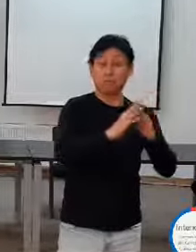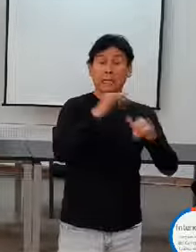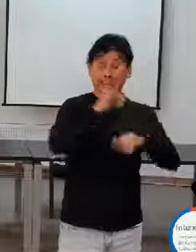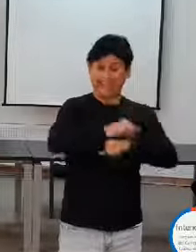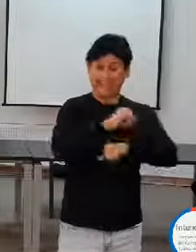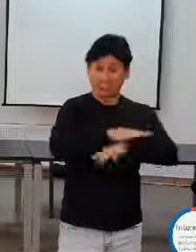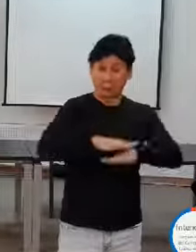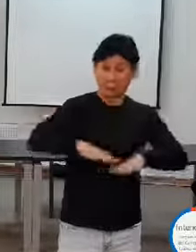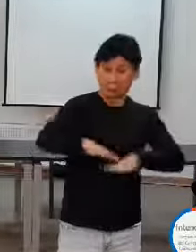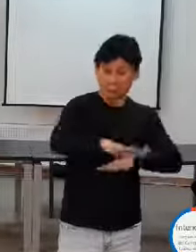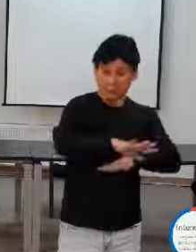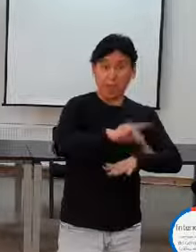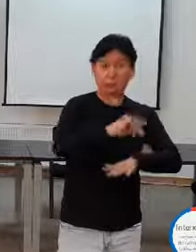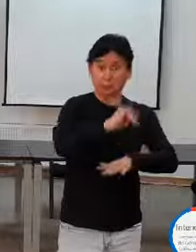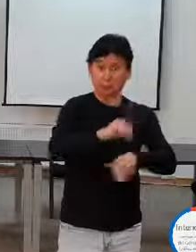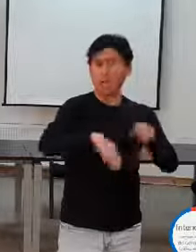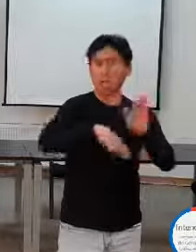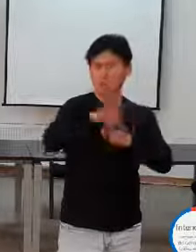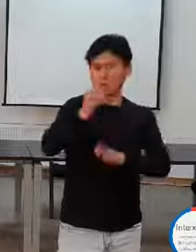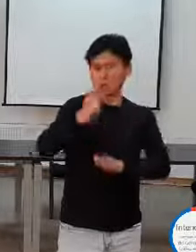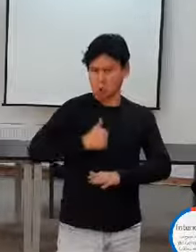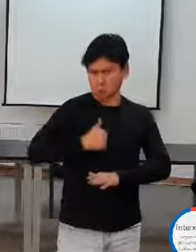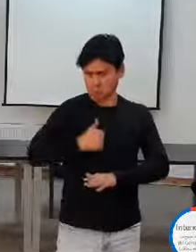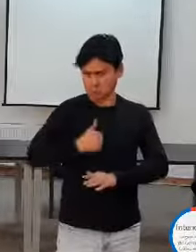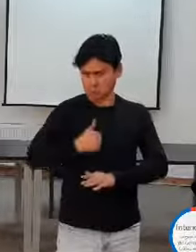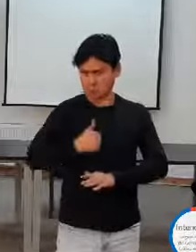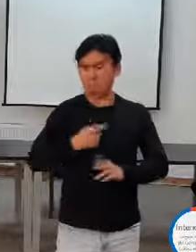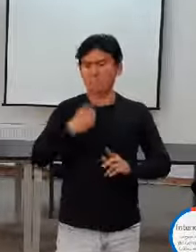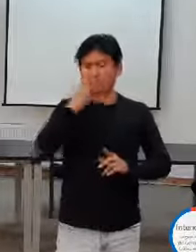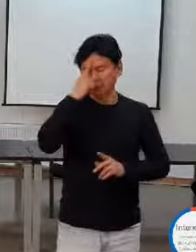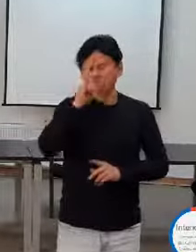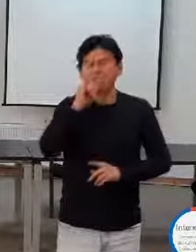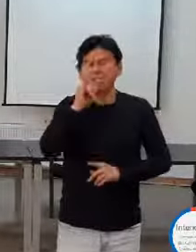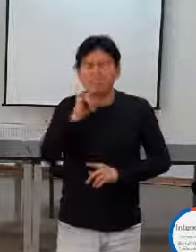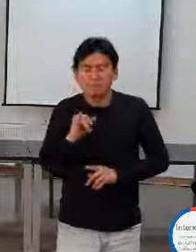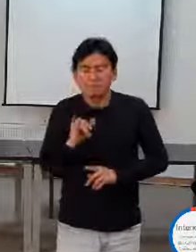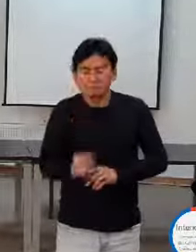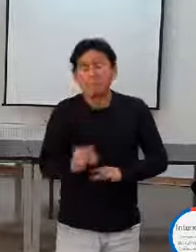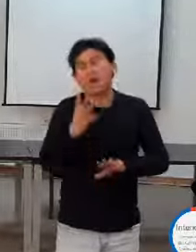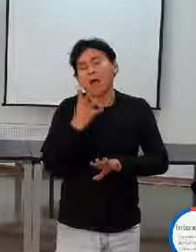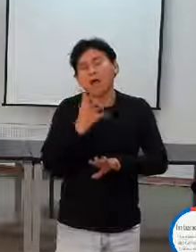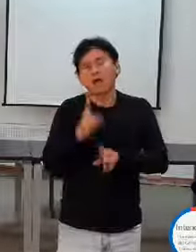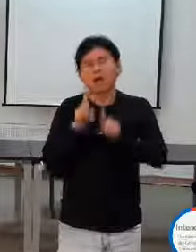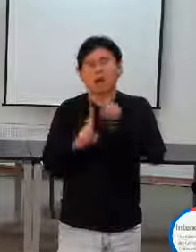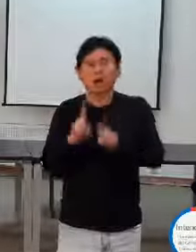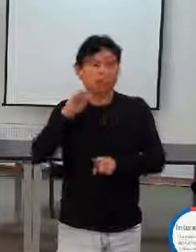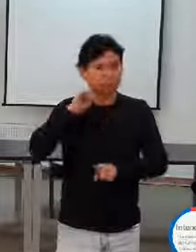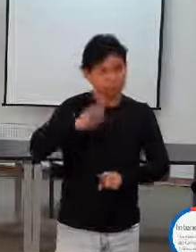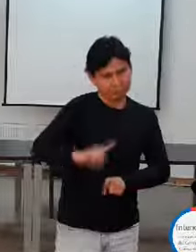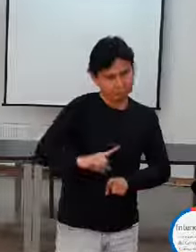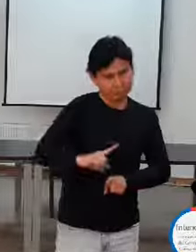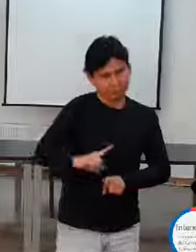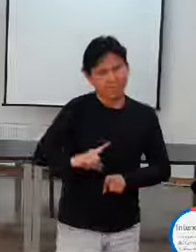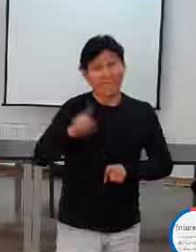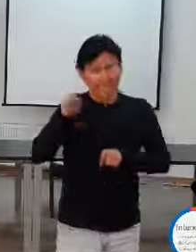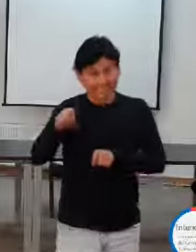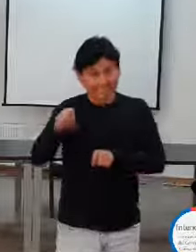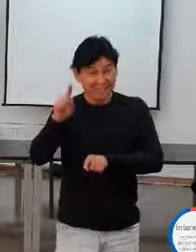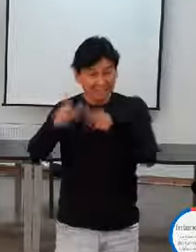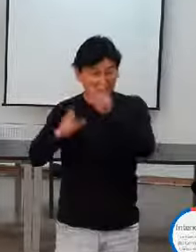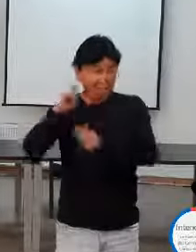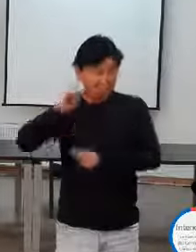u otra forma se ha dado cumplimiento a eso no obstante ello siempre están las excepciones y esas excepciones ponen en riesgo a todas